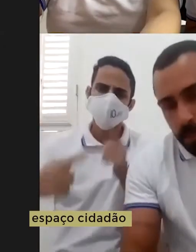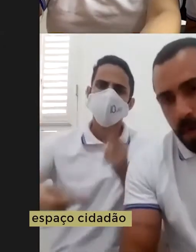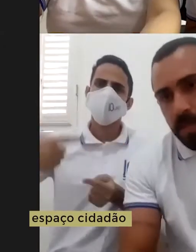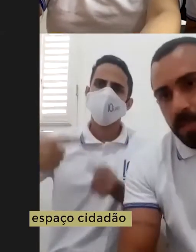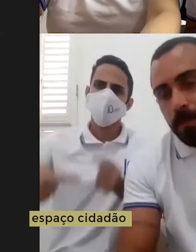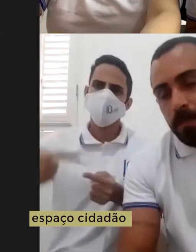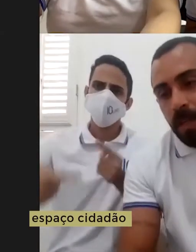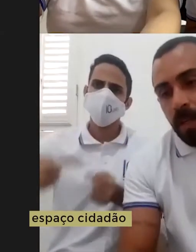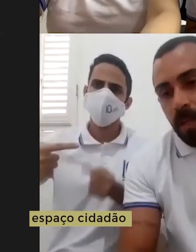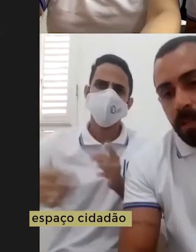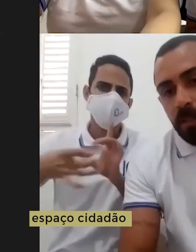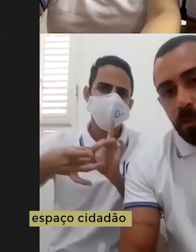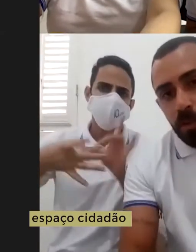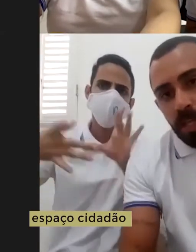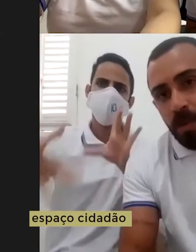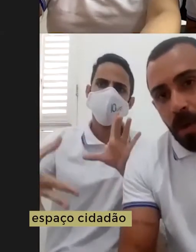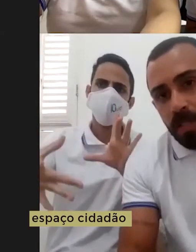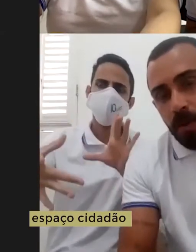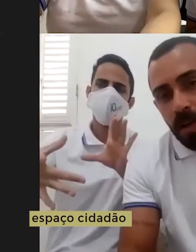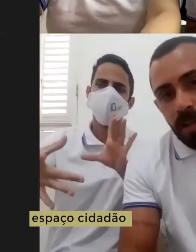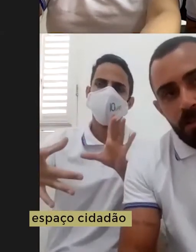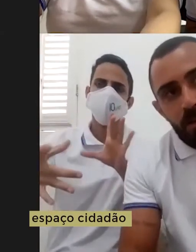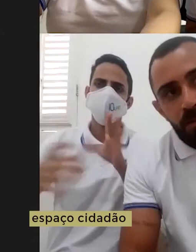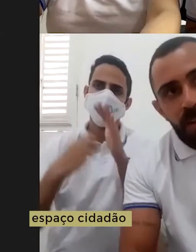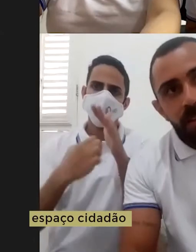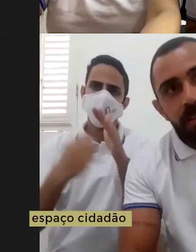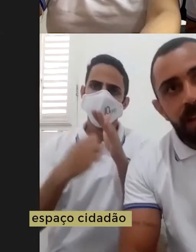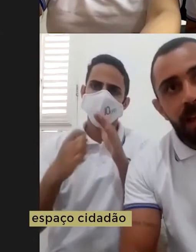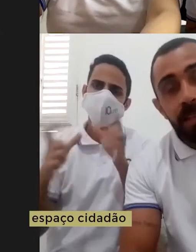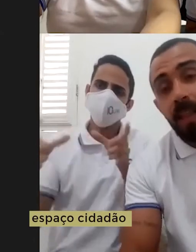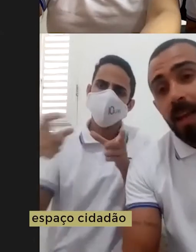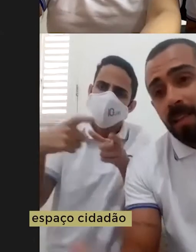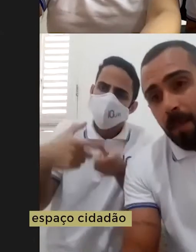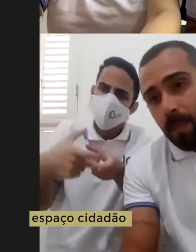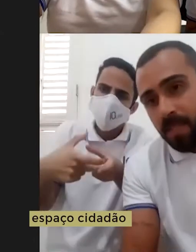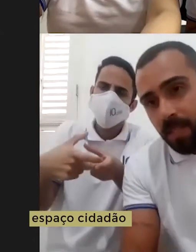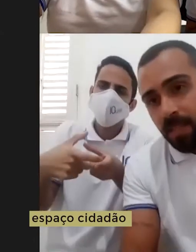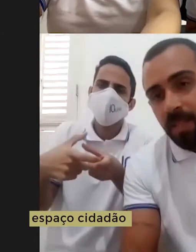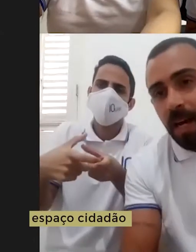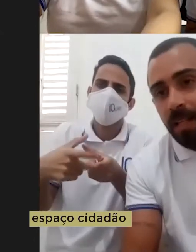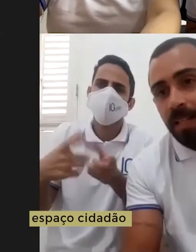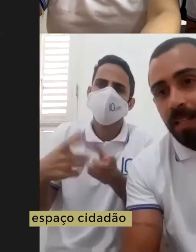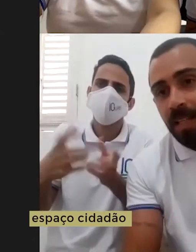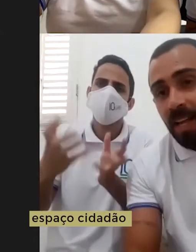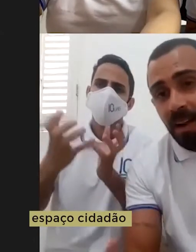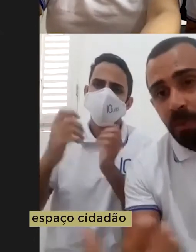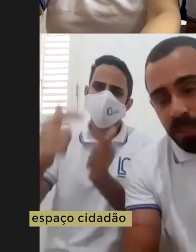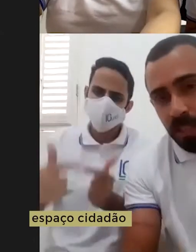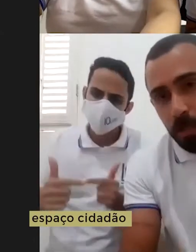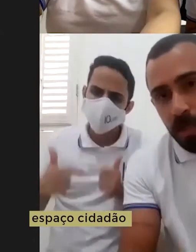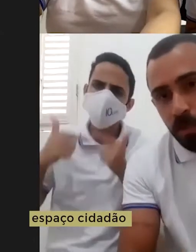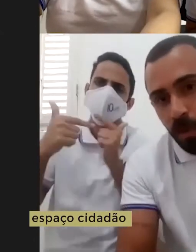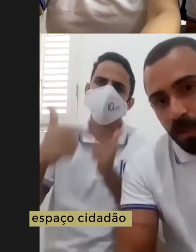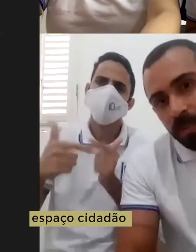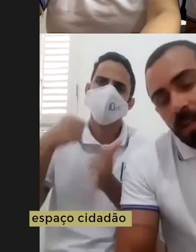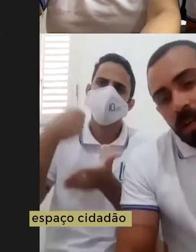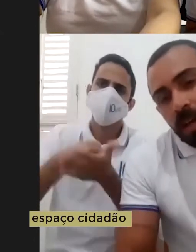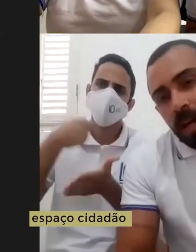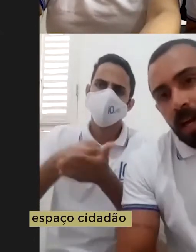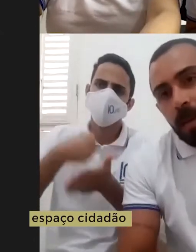pequenas empresas. E dentro dos Dias Iguais, eu resolvi ter essa representatividade, levar a voz dessas